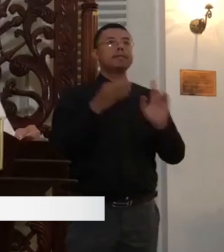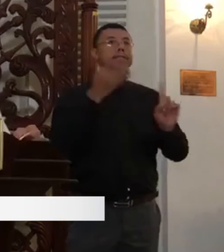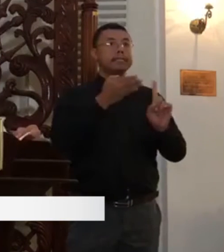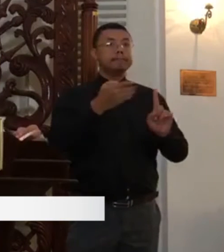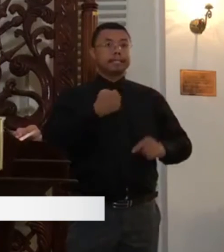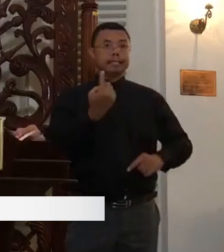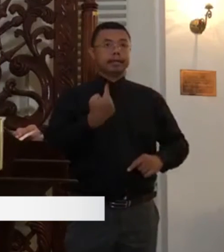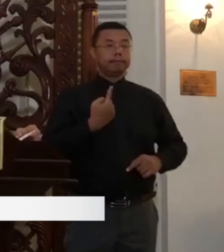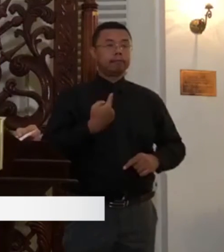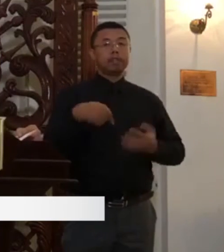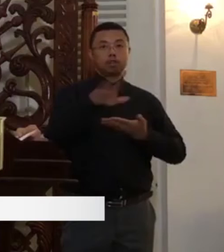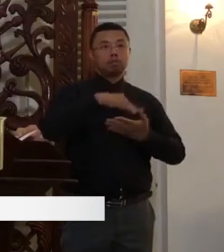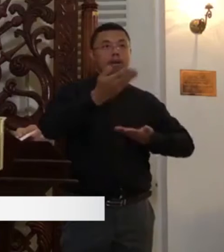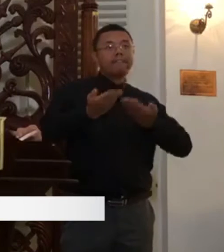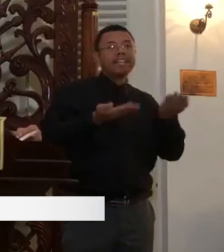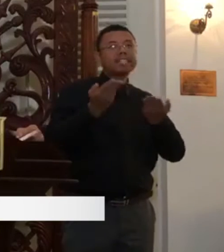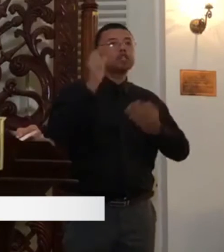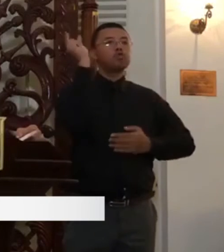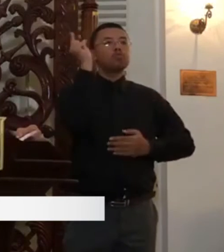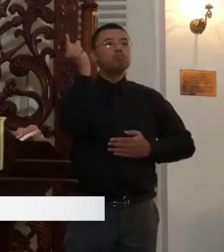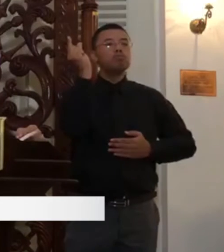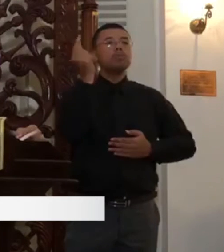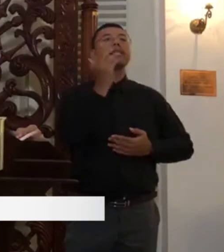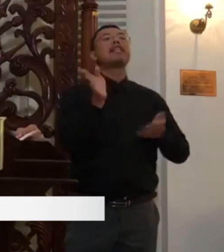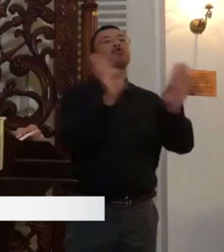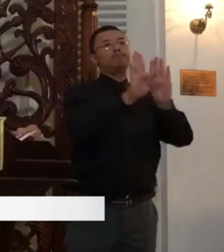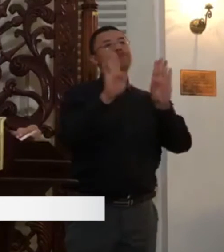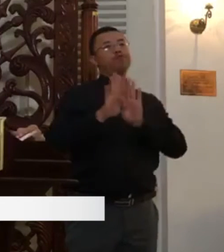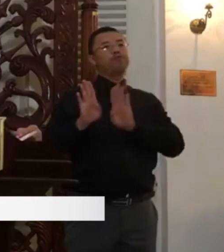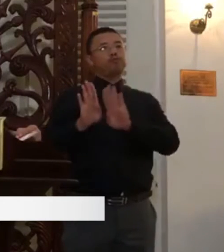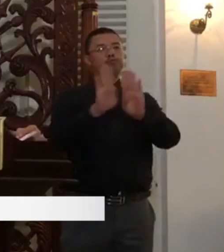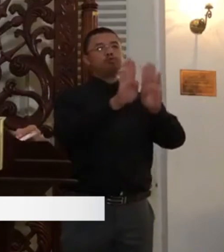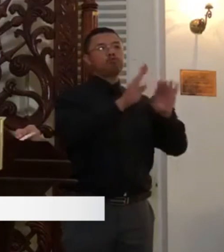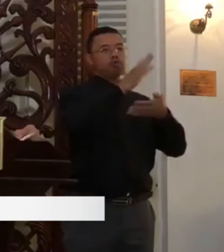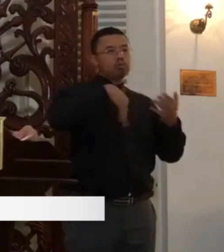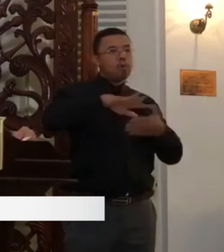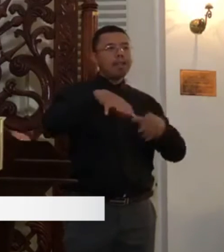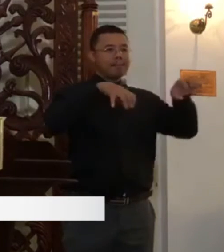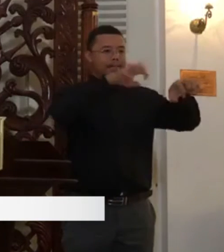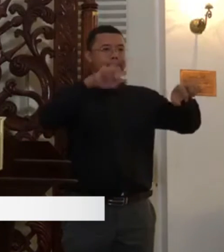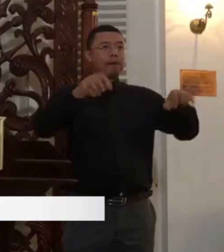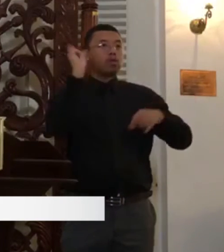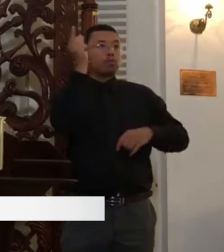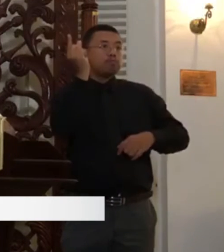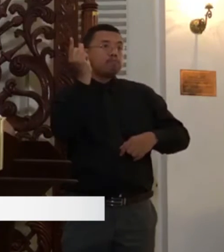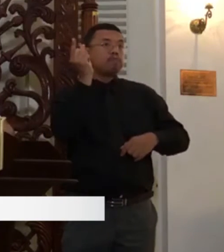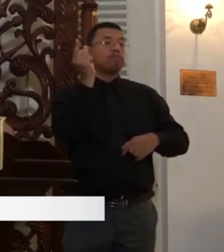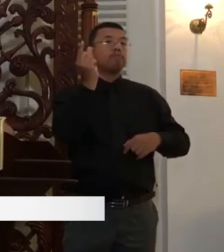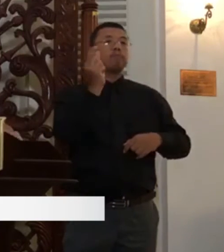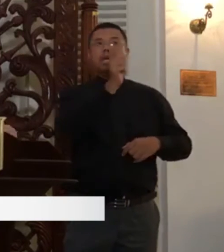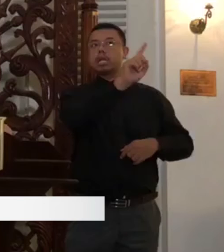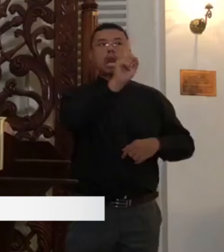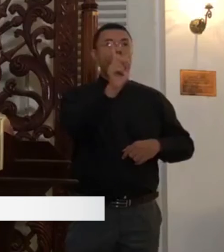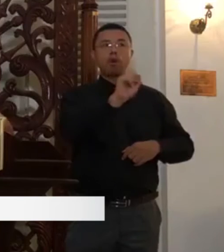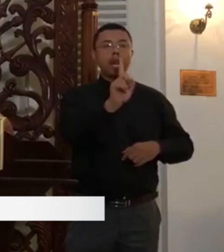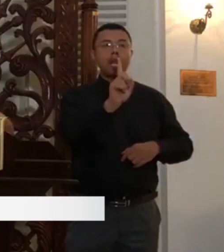prinsipnya semua fasilitas umum akan ditutup, tempat-tempat umum dilarang